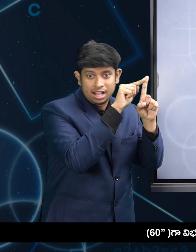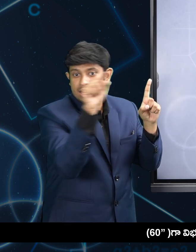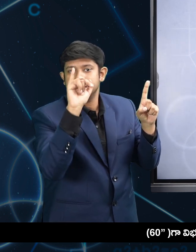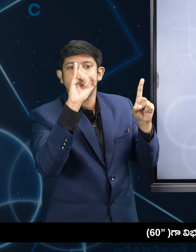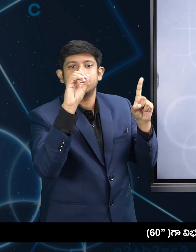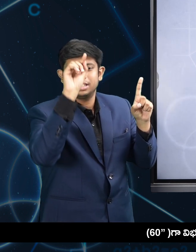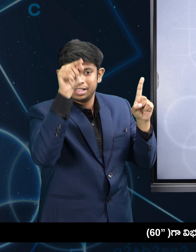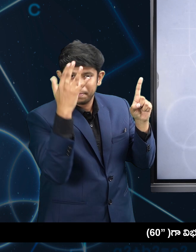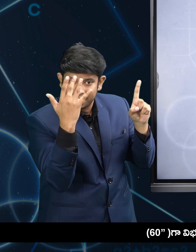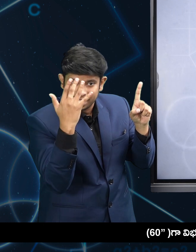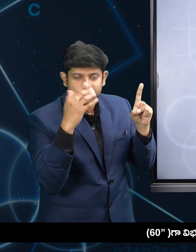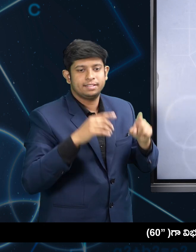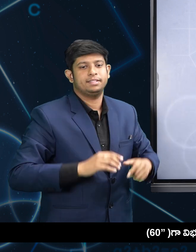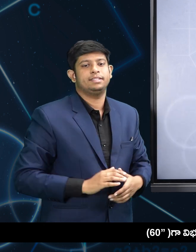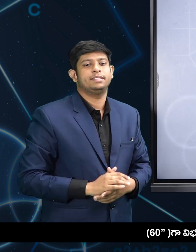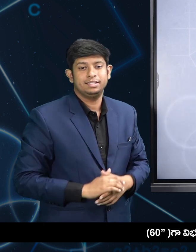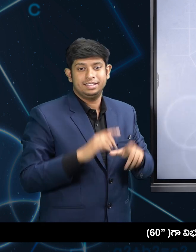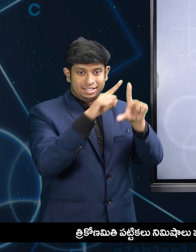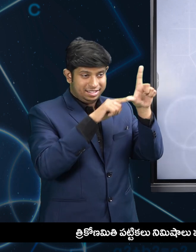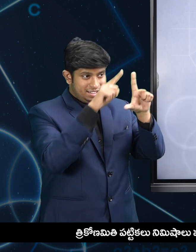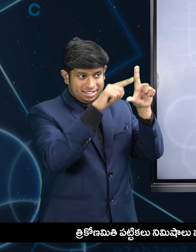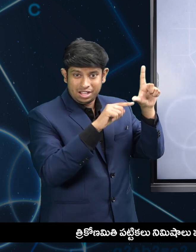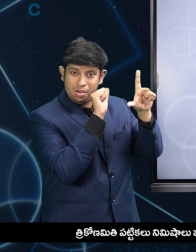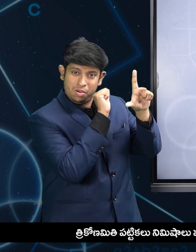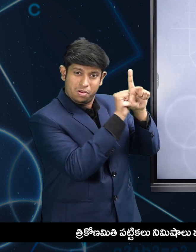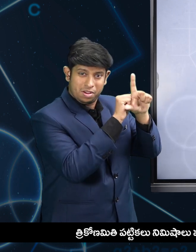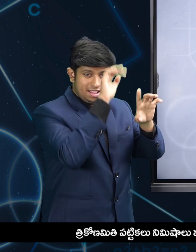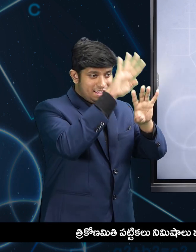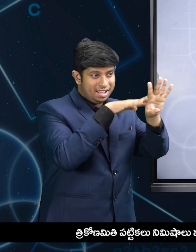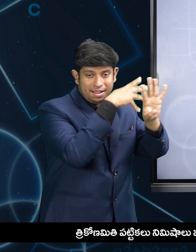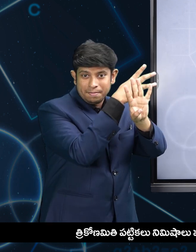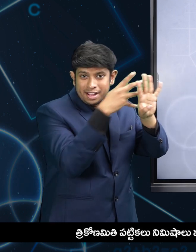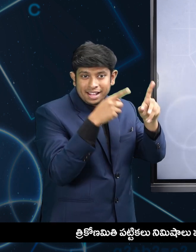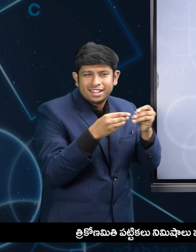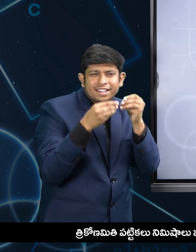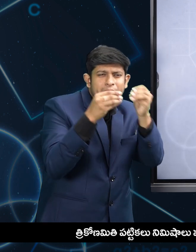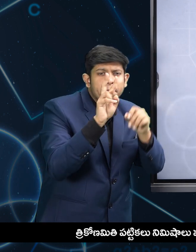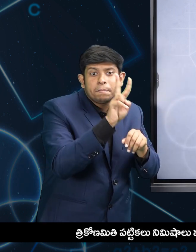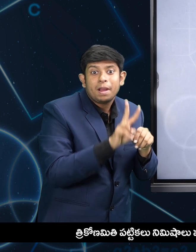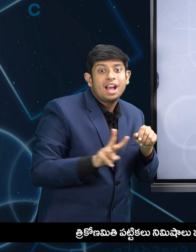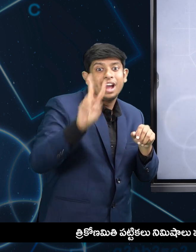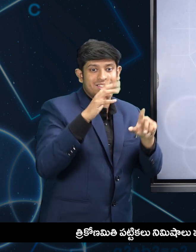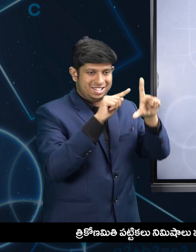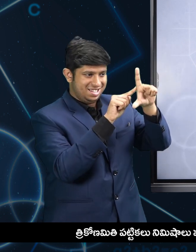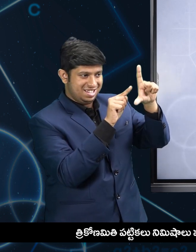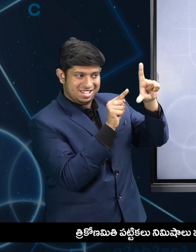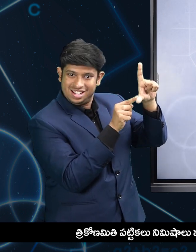1 నిమిషం 60 సెకండ్లు. త్రికోణమితి పట్టికల నిమిషాలు మరియు సెకండ్ల వ్యవధిలో 0 డిగ్రీల